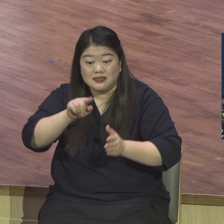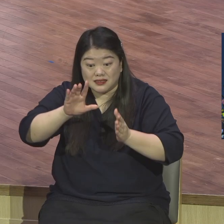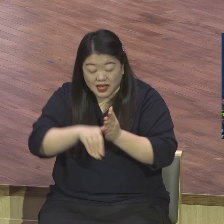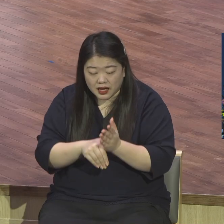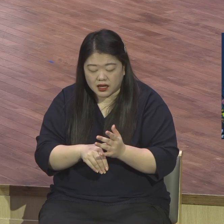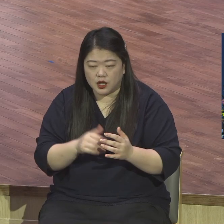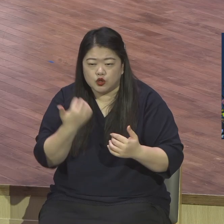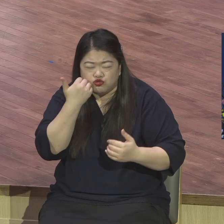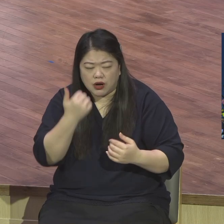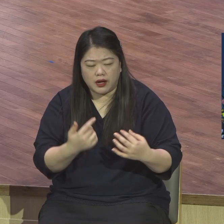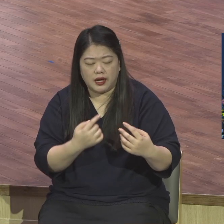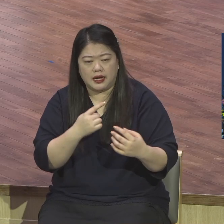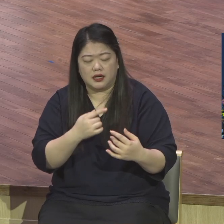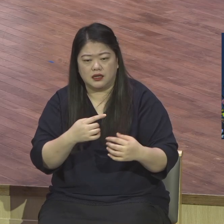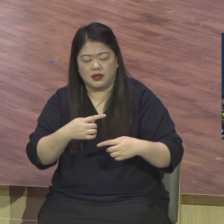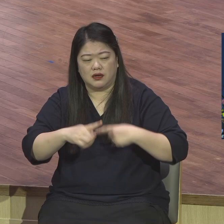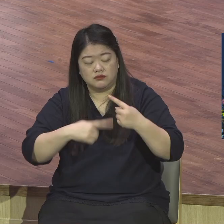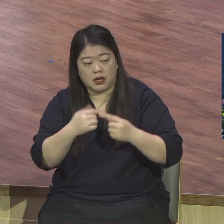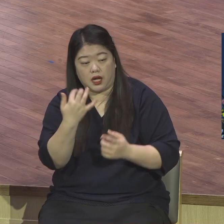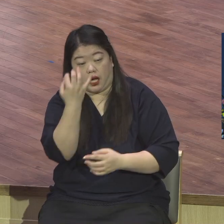영적으로 분별력이 없어